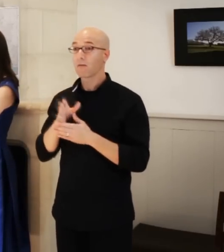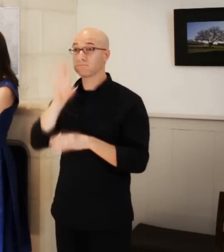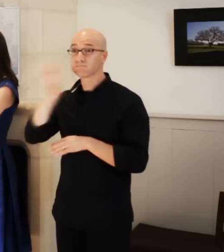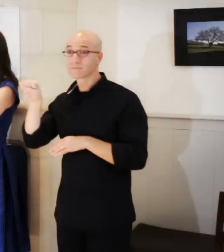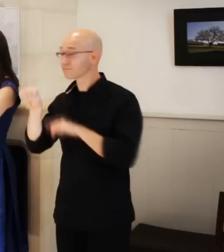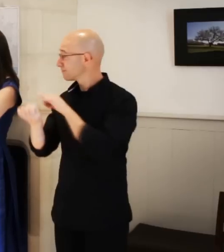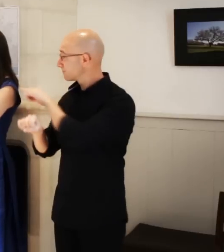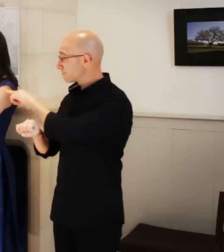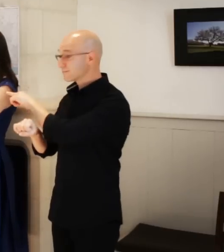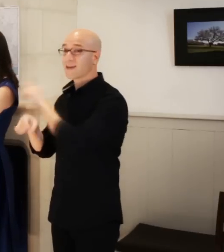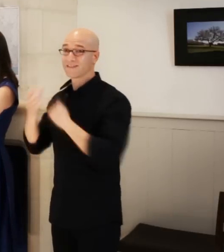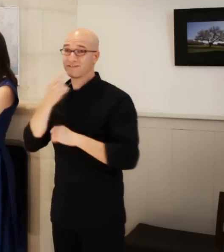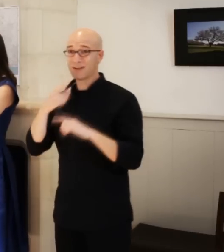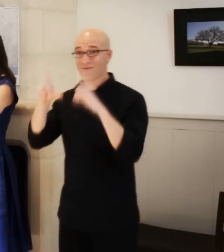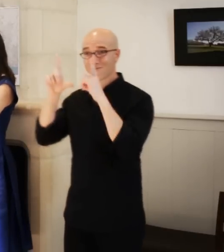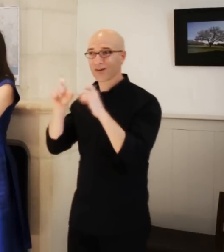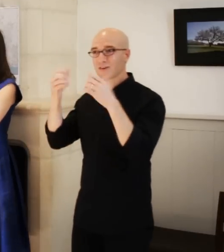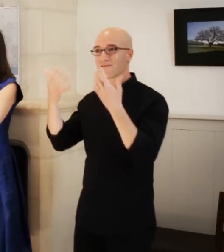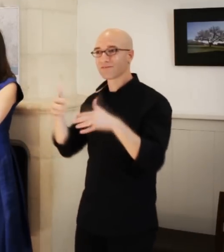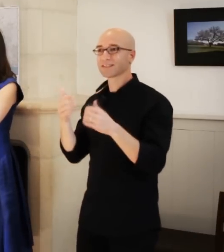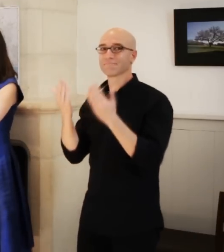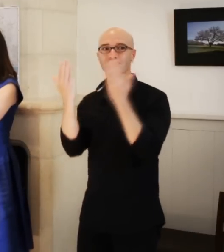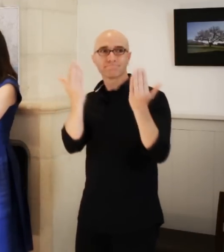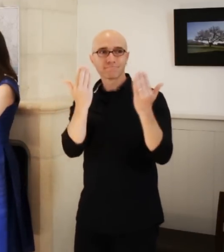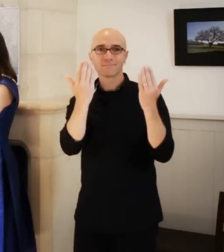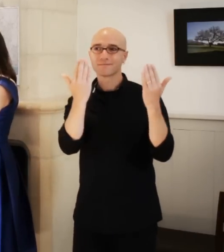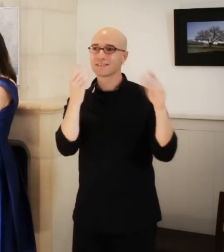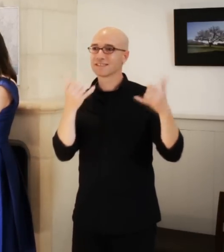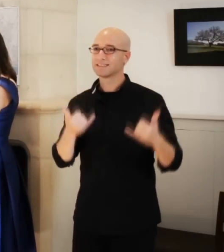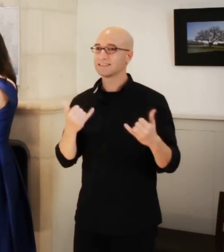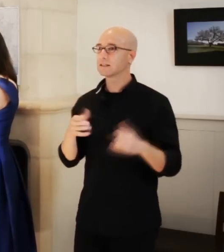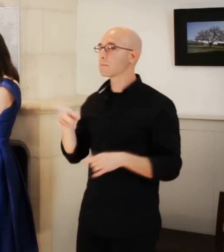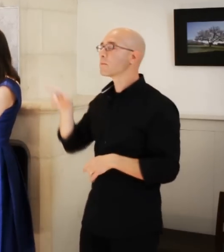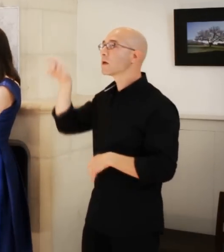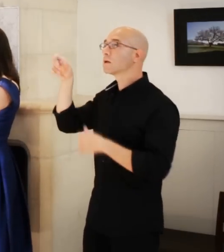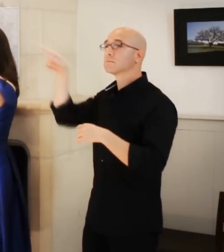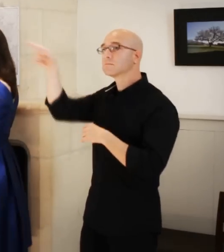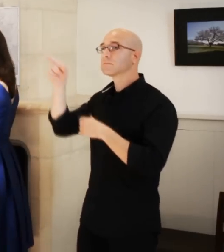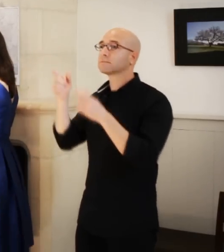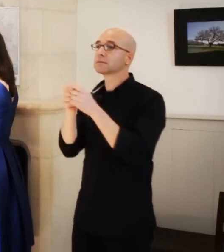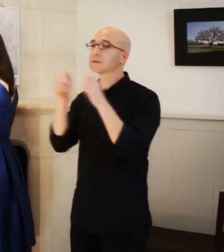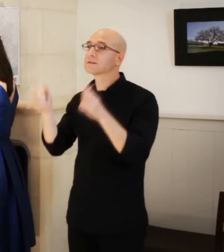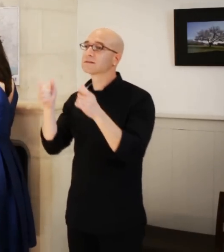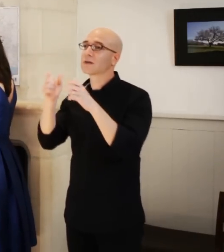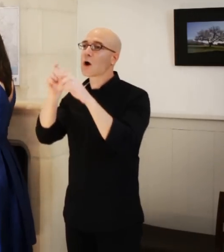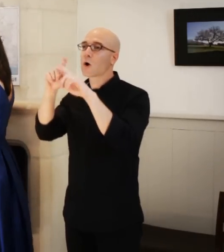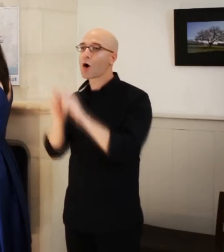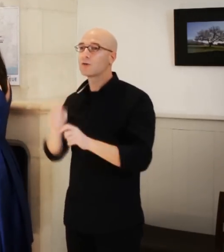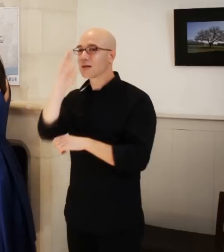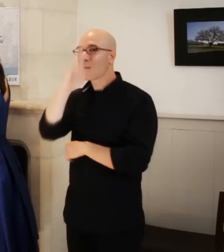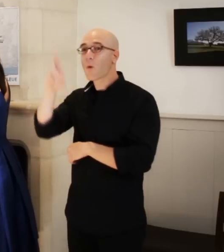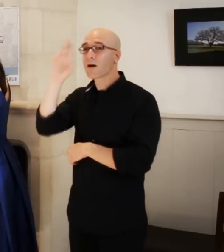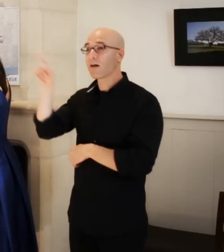donc on a appris les nœuds avec les matelotteurs de la corderie royale. Notre carité, notre pêcheur.